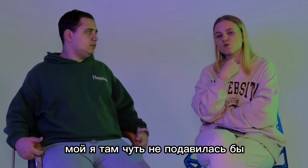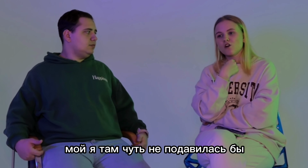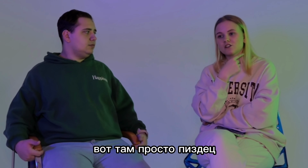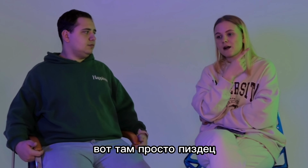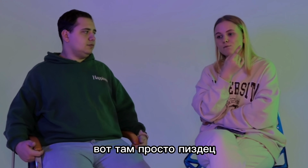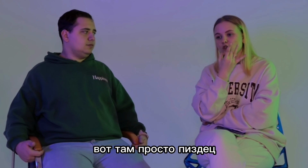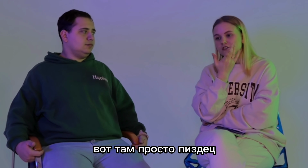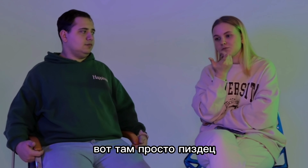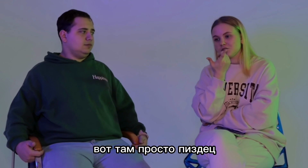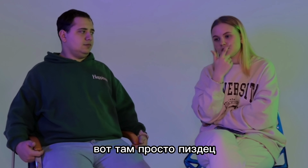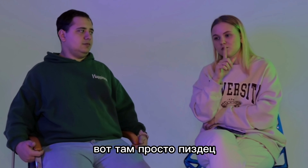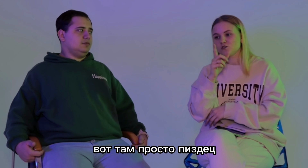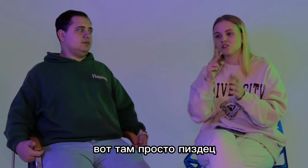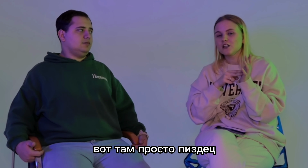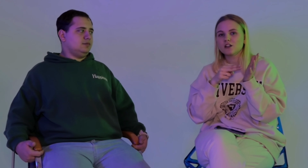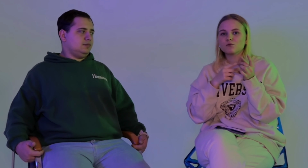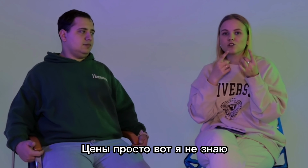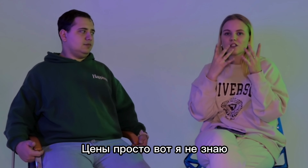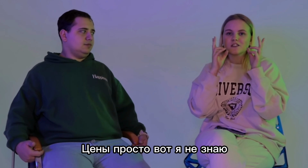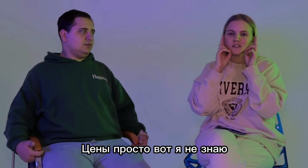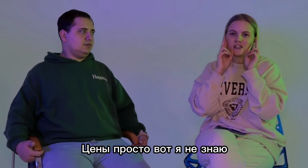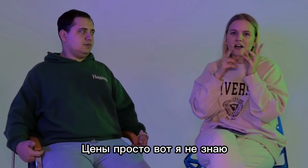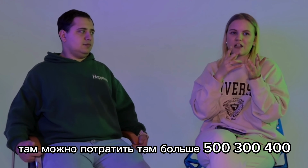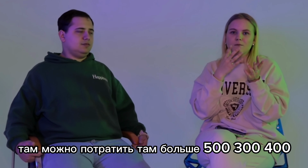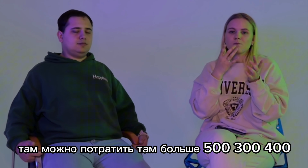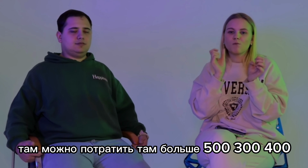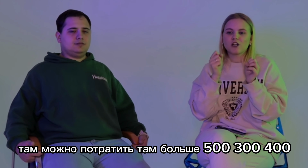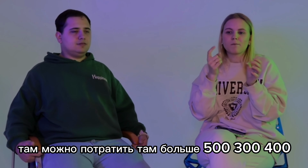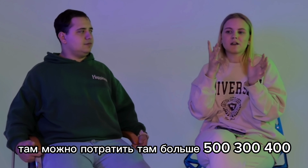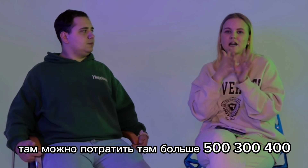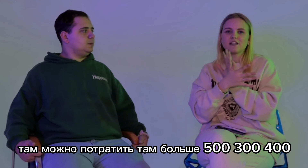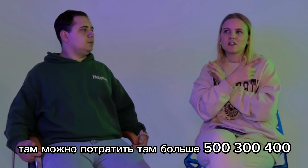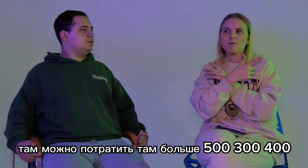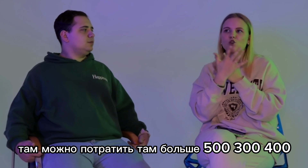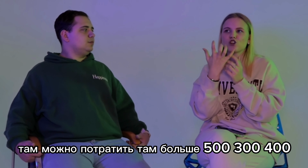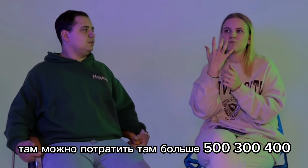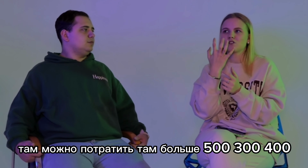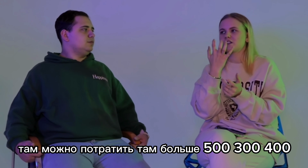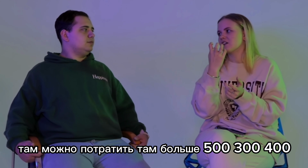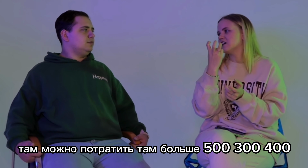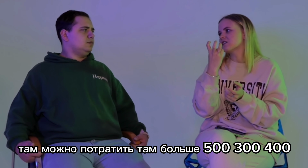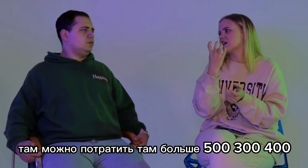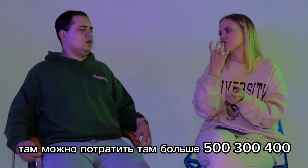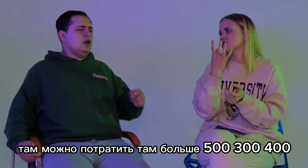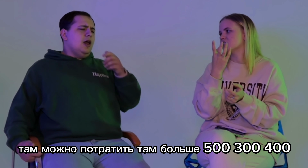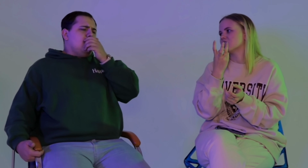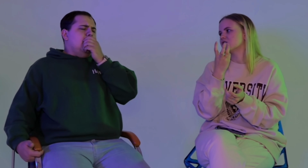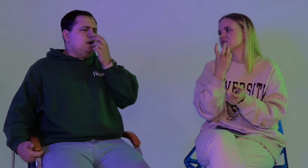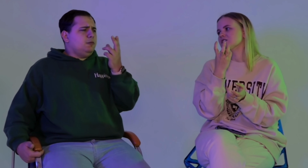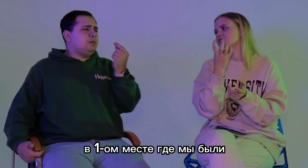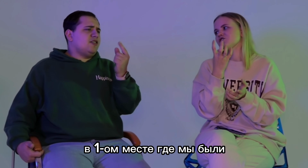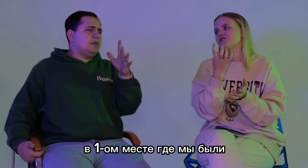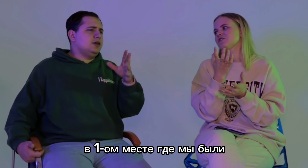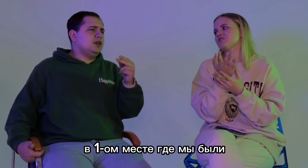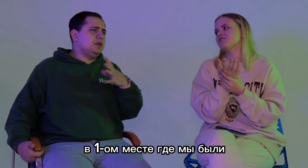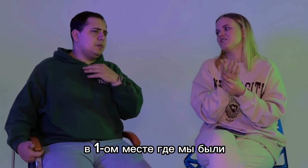было там просто машины, вот, я не знаю, там можно потратить, там больше 300 или... В первом месте, где мы